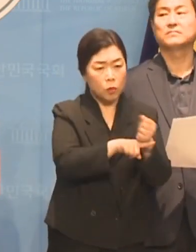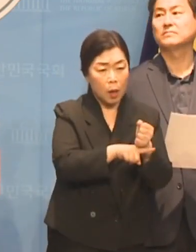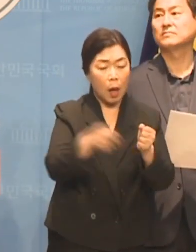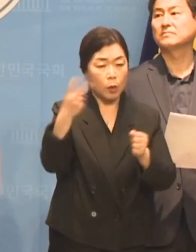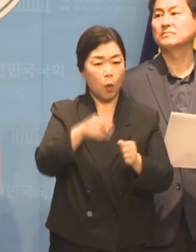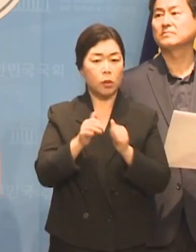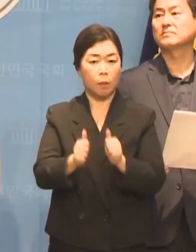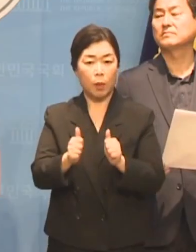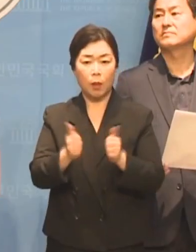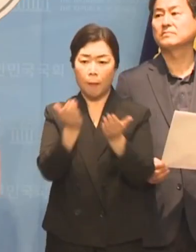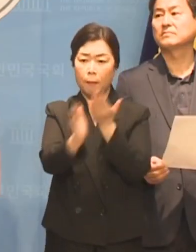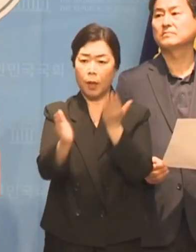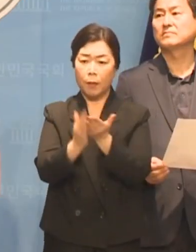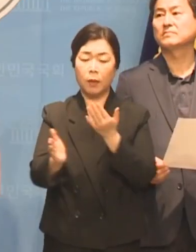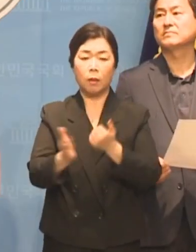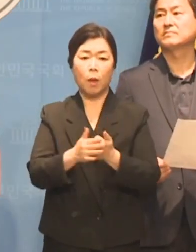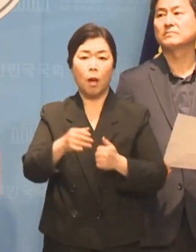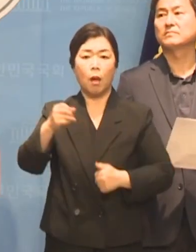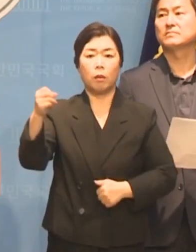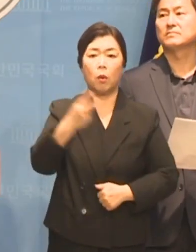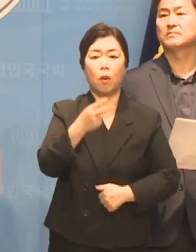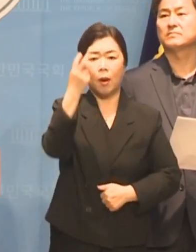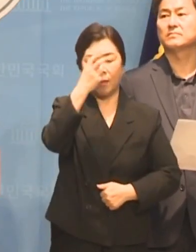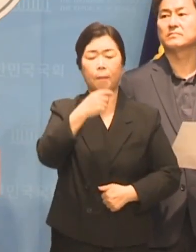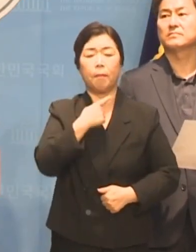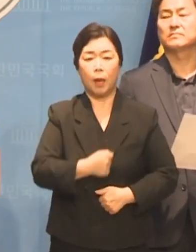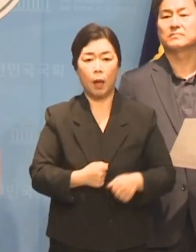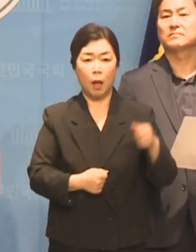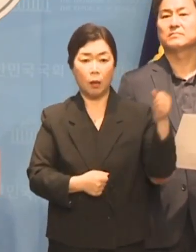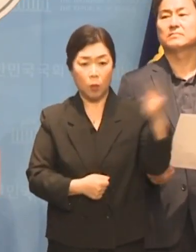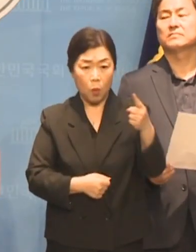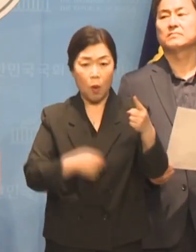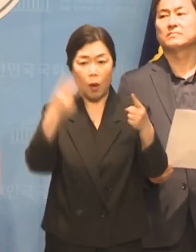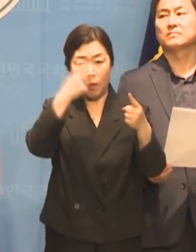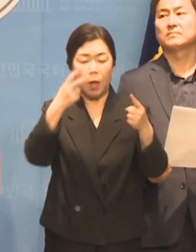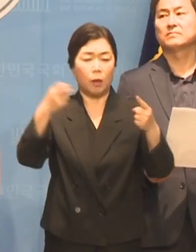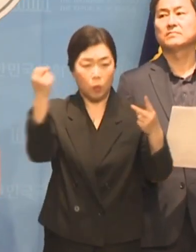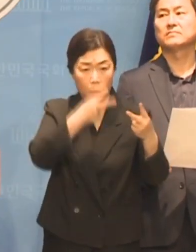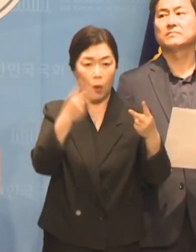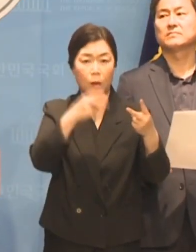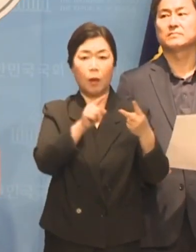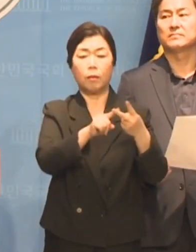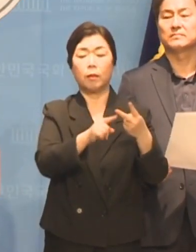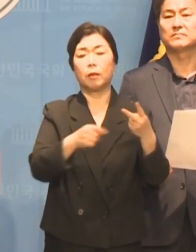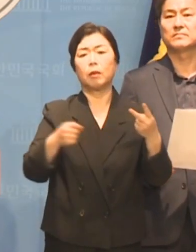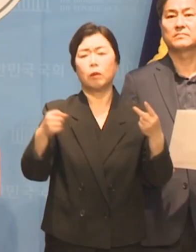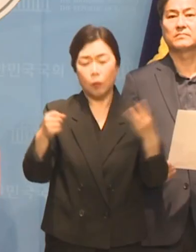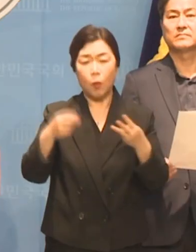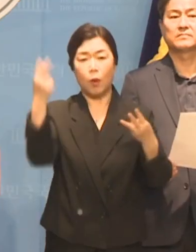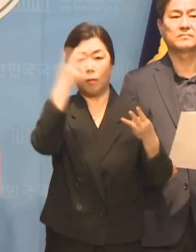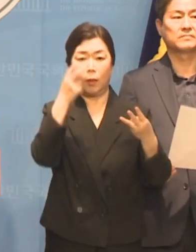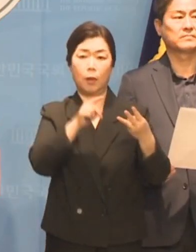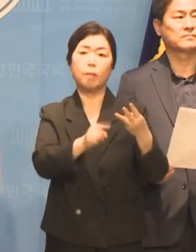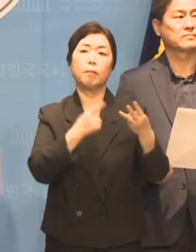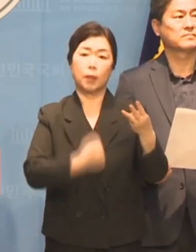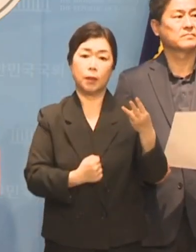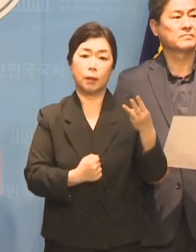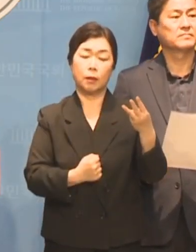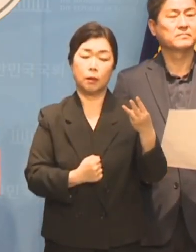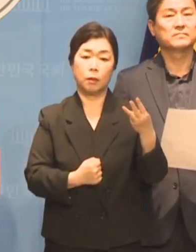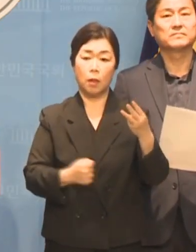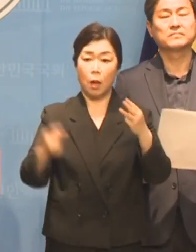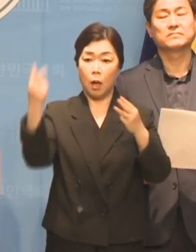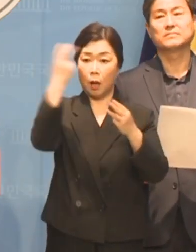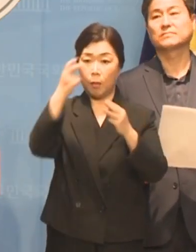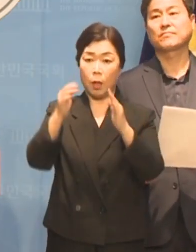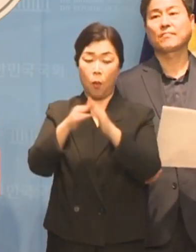또다시 감사를 진행했던 가장 최악의 감사라고 아마 기록이 될 것 같습니다. 그동안 감사원